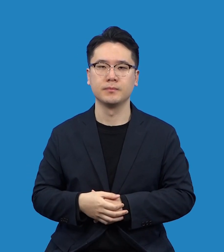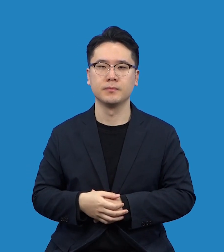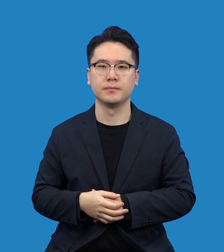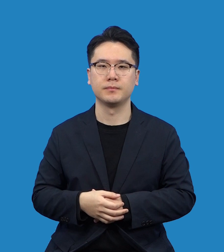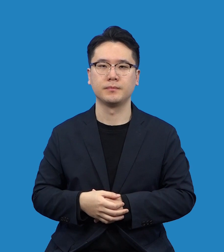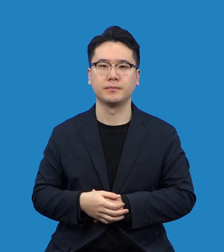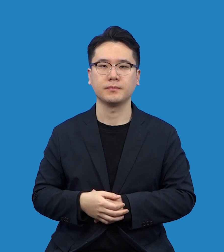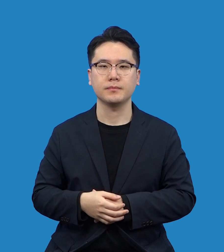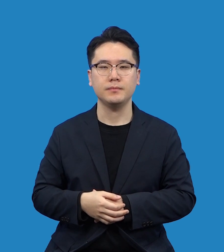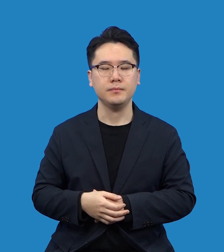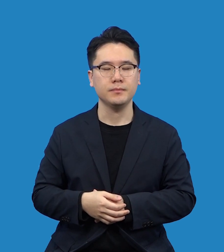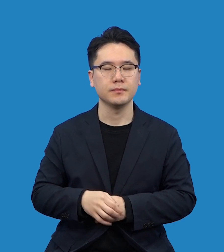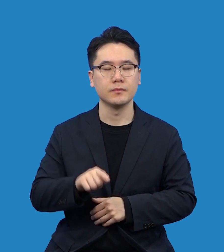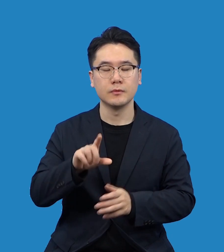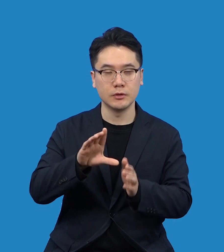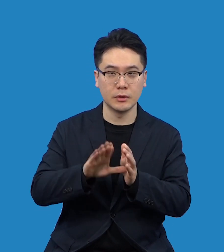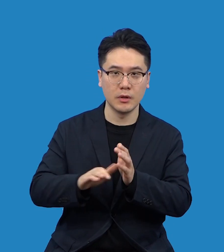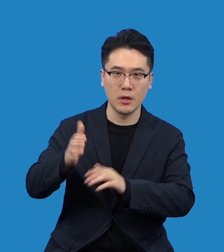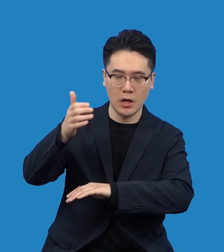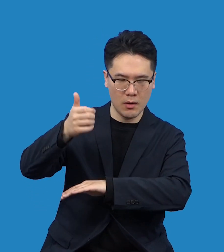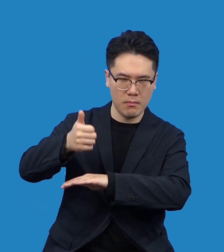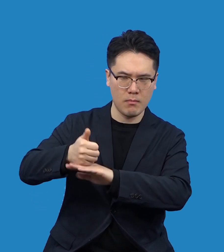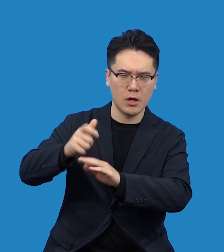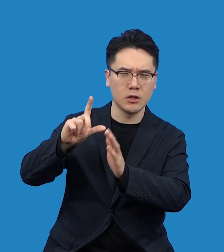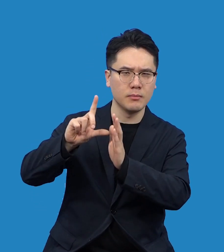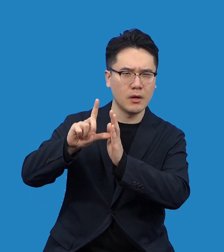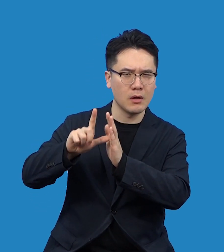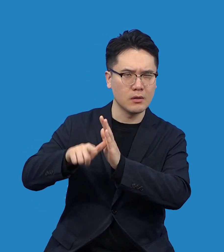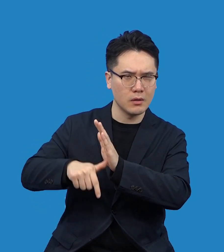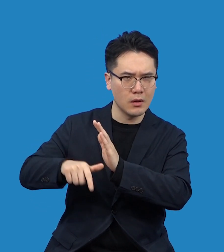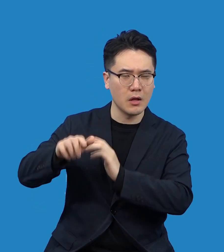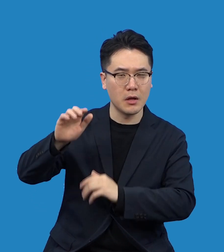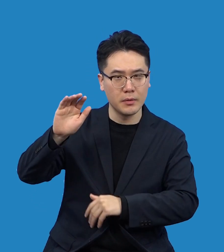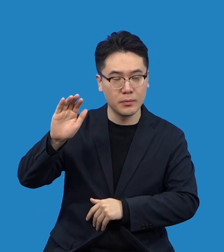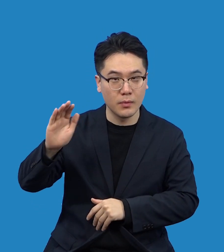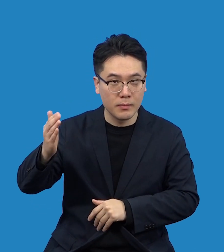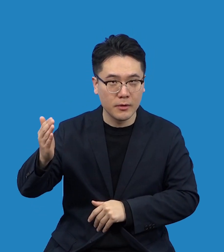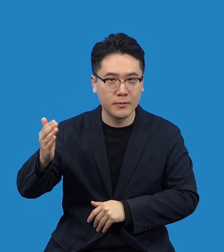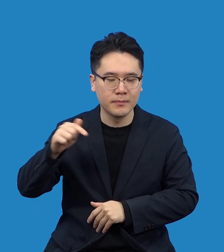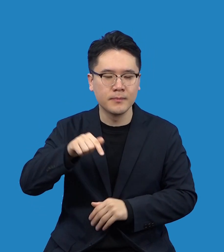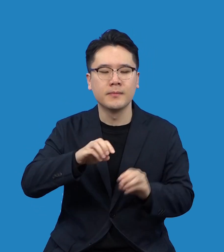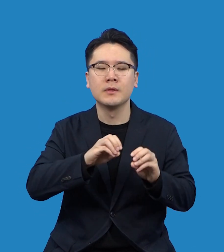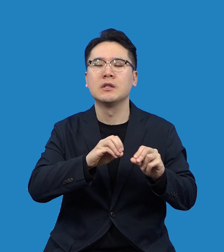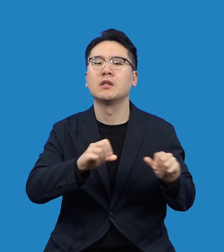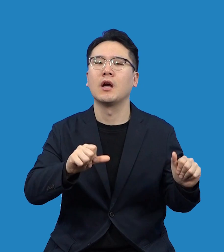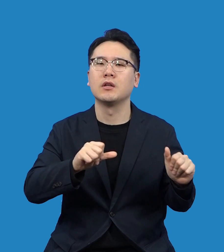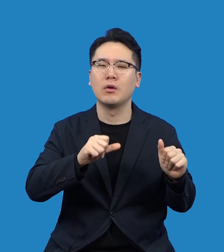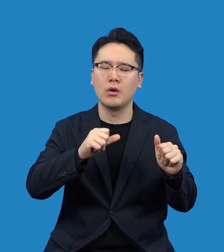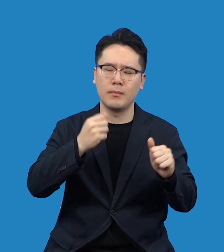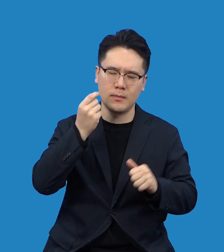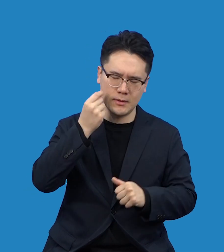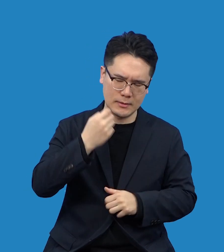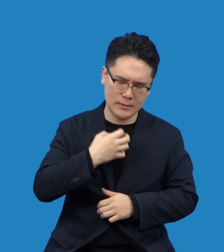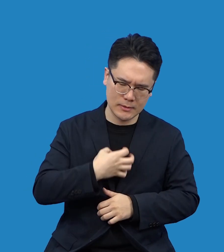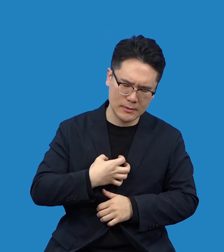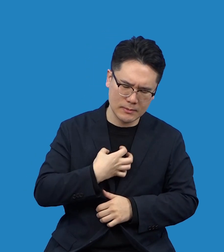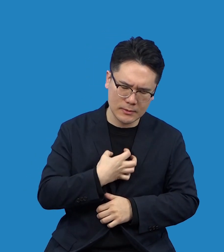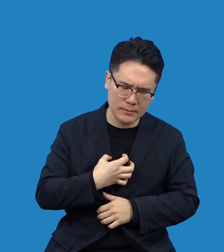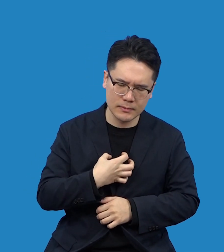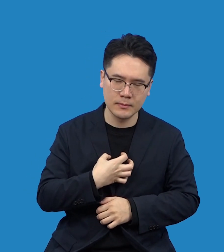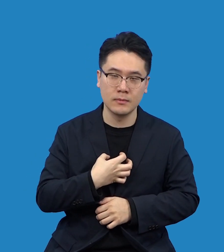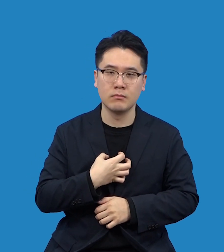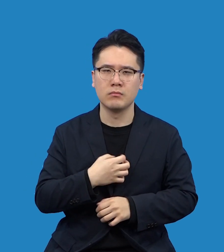그때 호카이로스가 되면 이 땅에서의 슬픔도 애통하는 것도